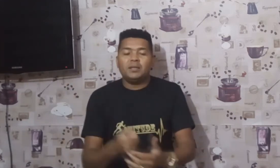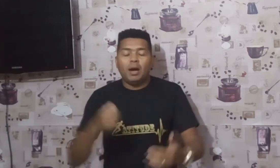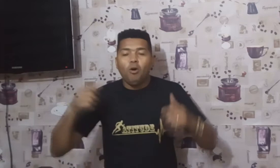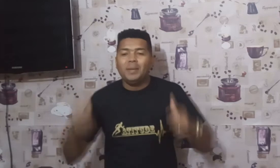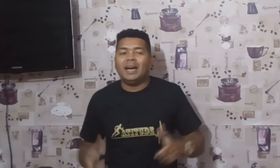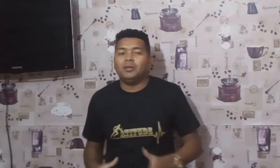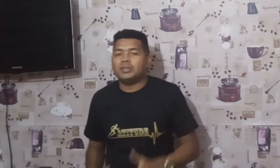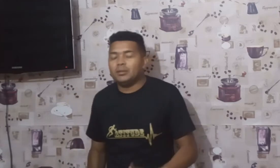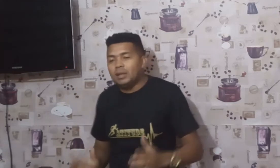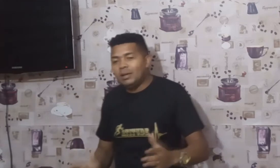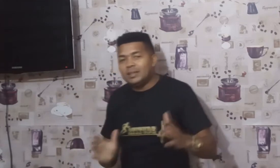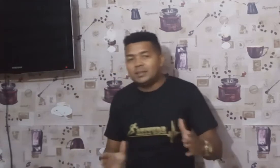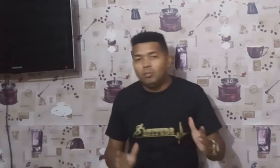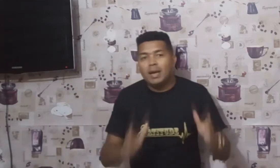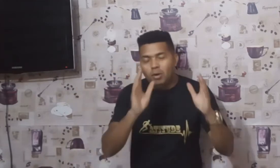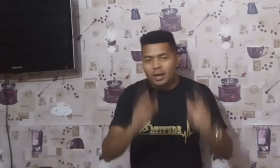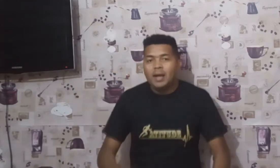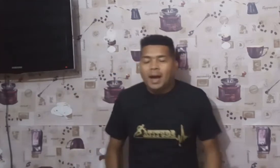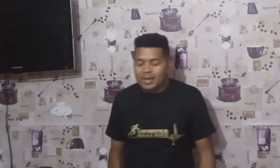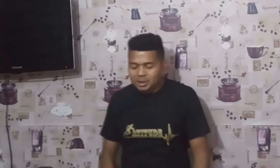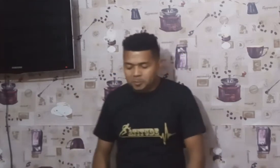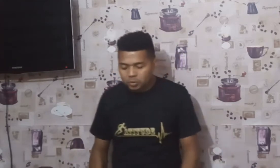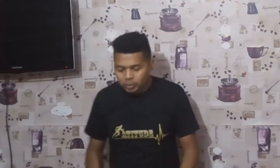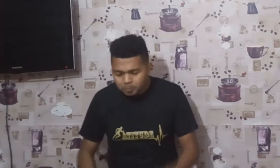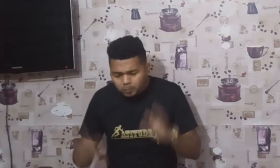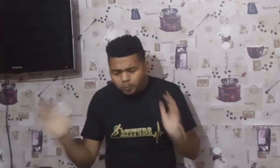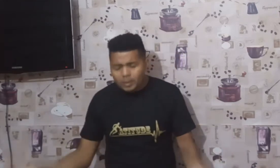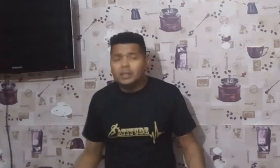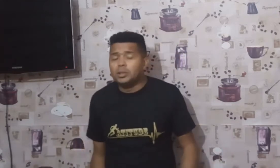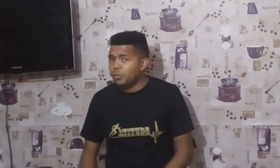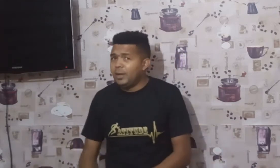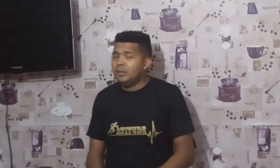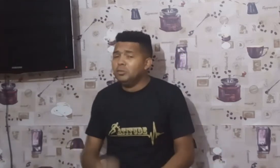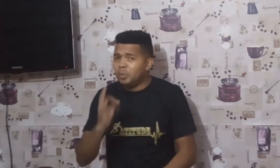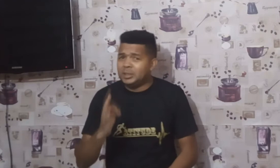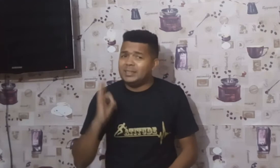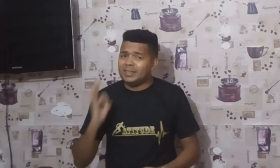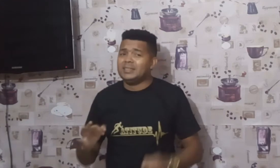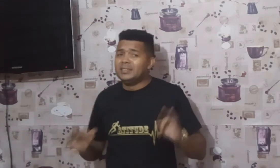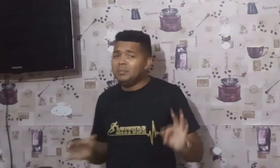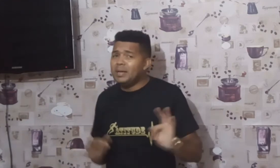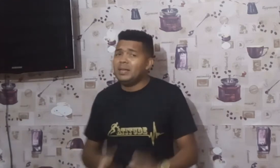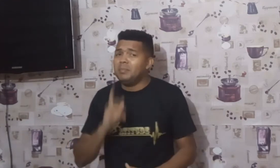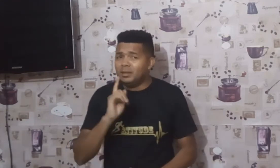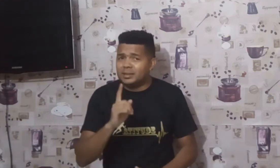A obrigar o Estado a dar uma atenção melhor a essas pessoas. Isso eu estou falando num projeto de 3 anos e meio, hein? Lembrando isso